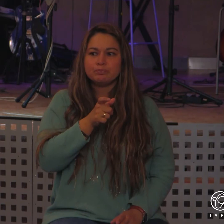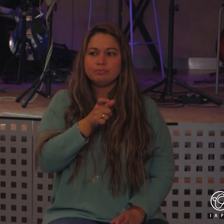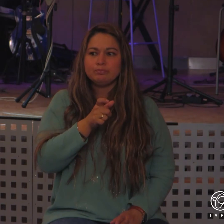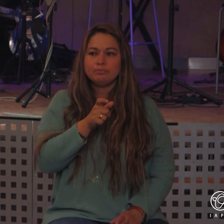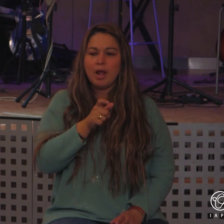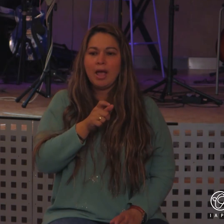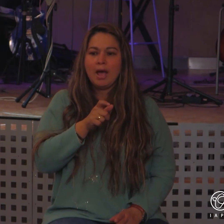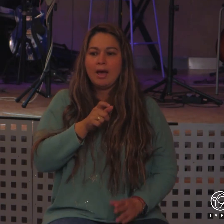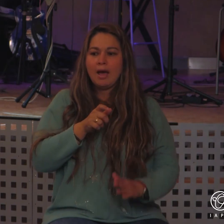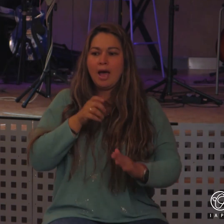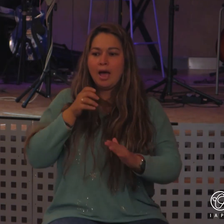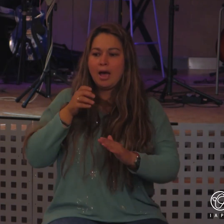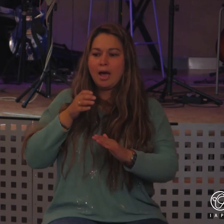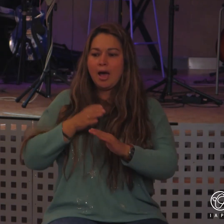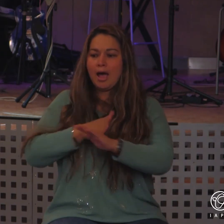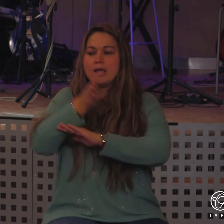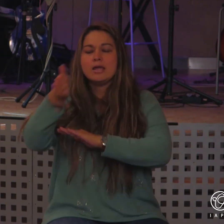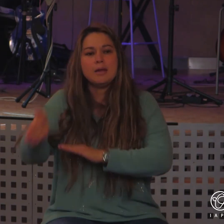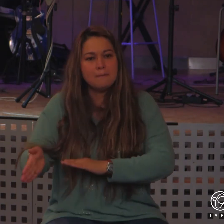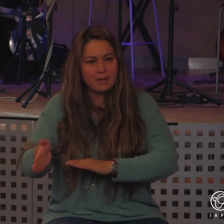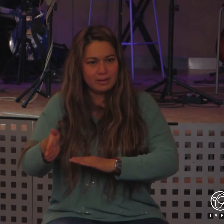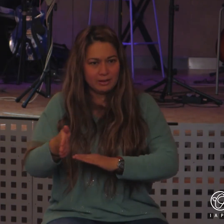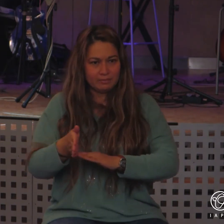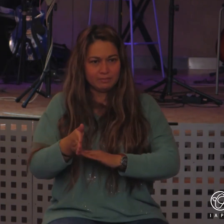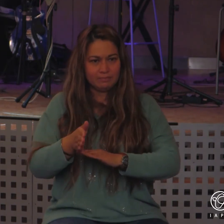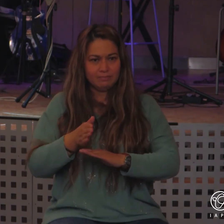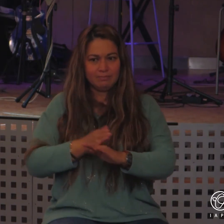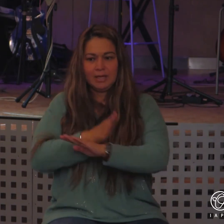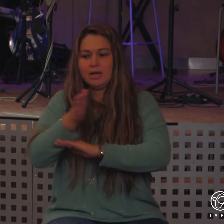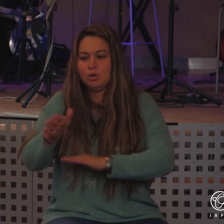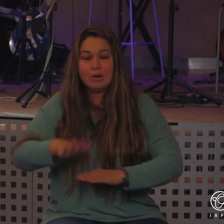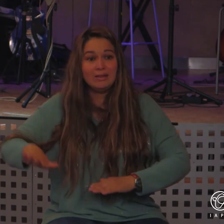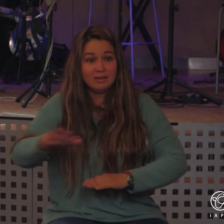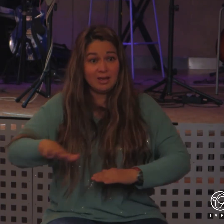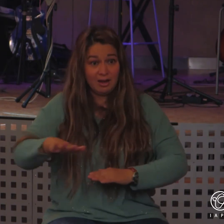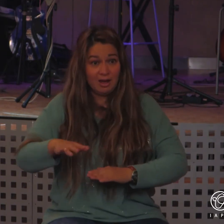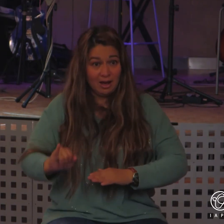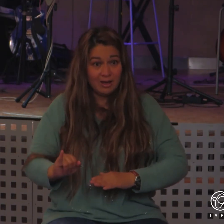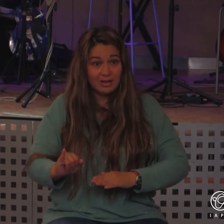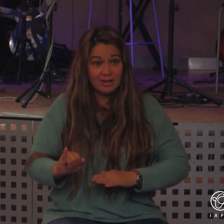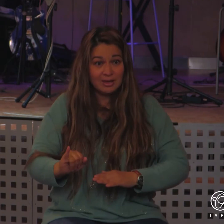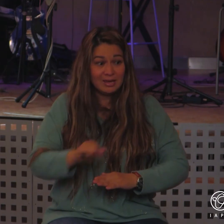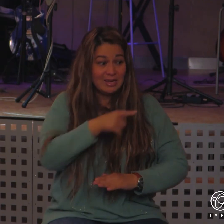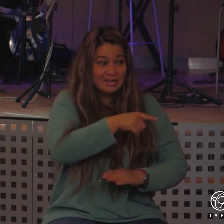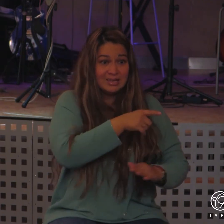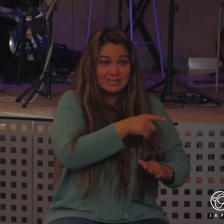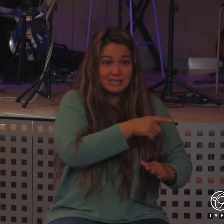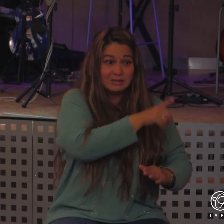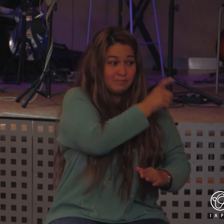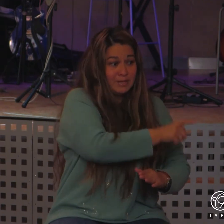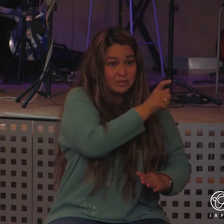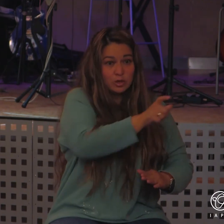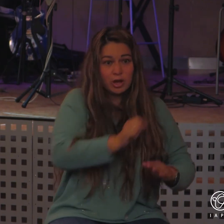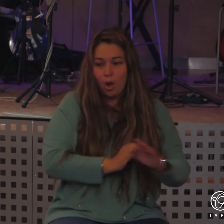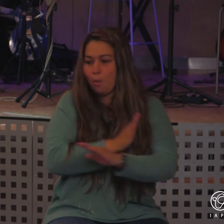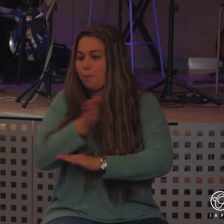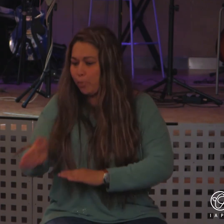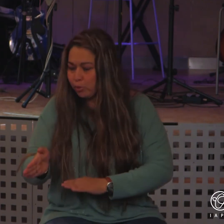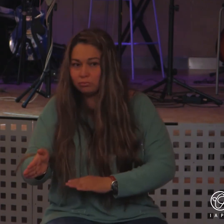Invasor, es decir, invadir. Por eso os hablaba antes. Cuando tú y